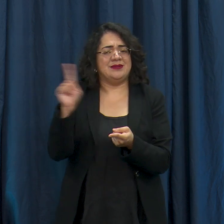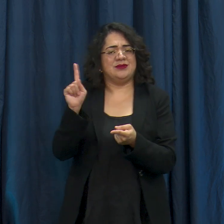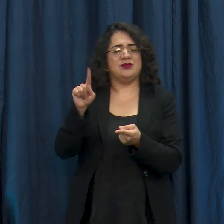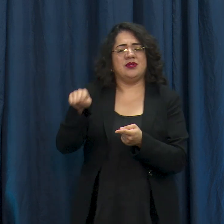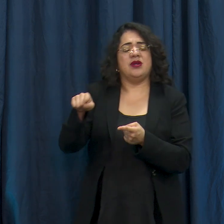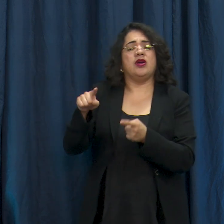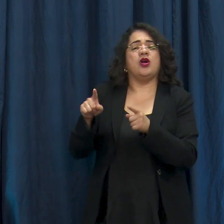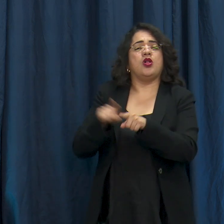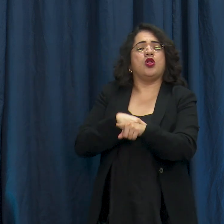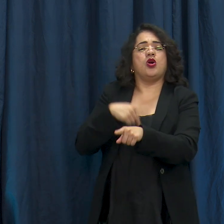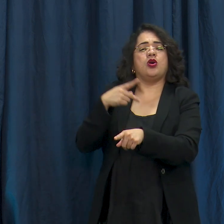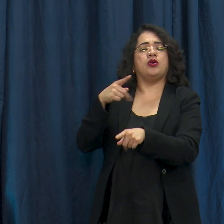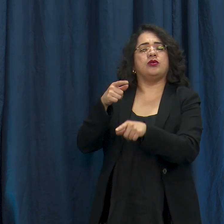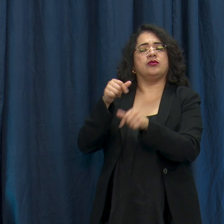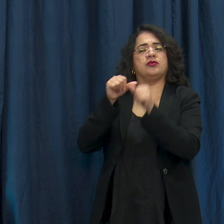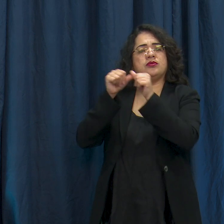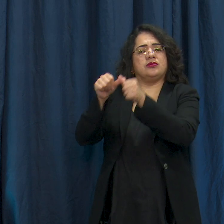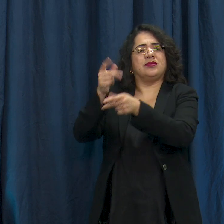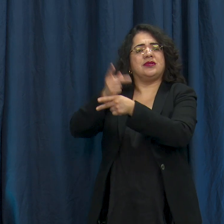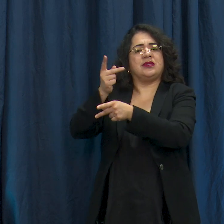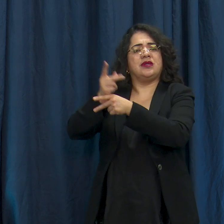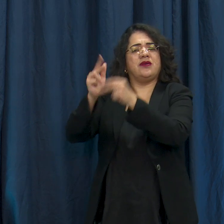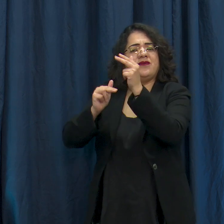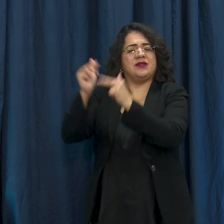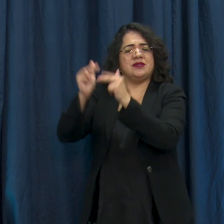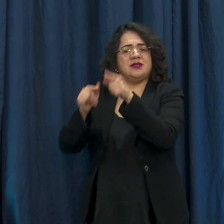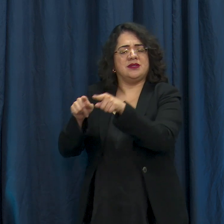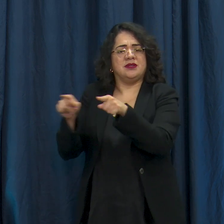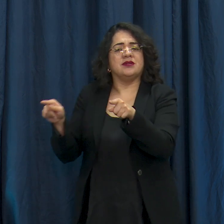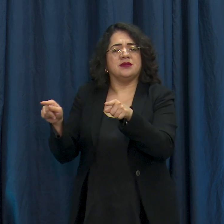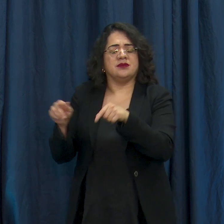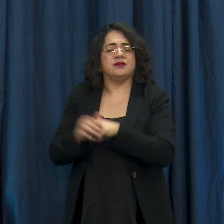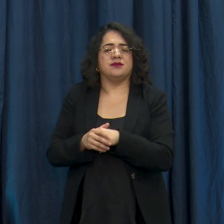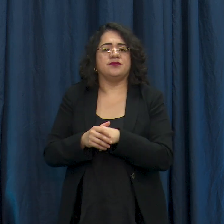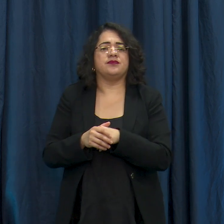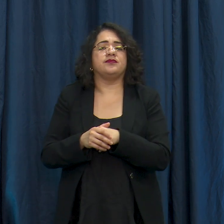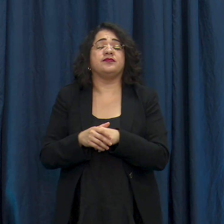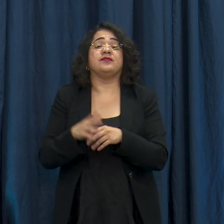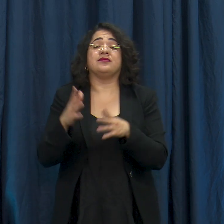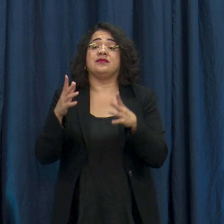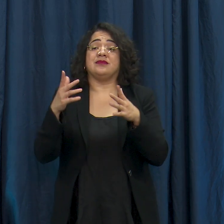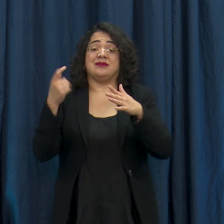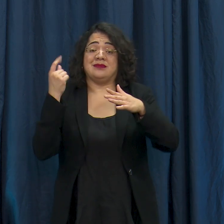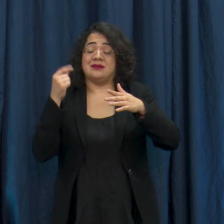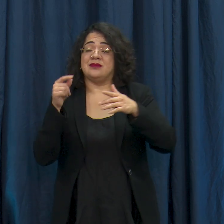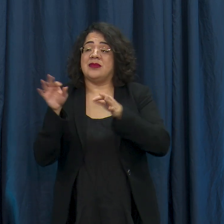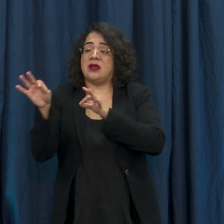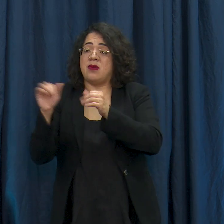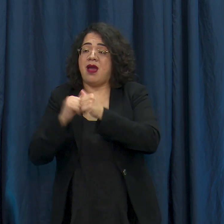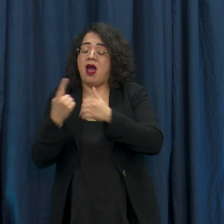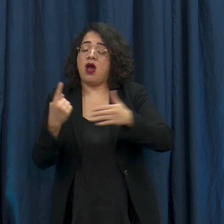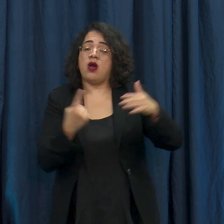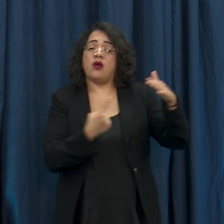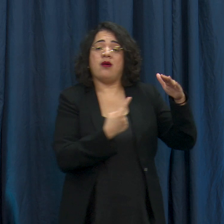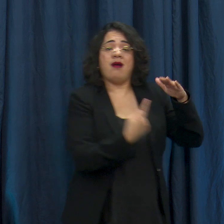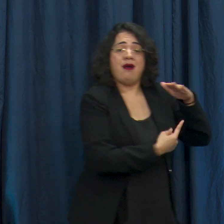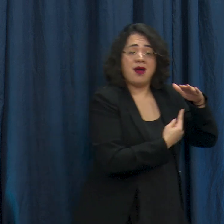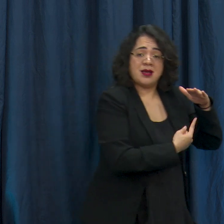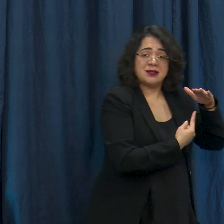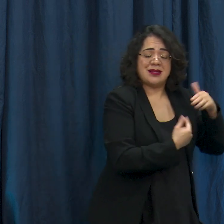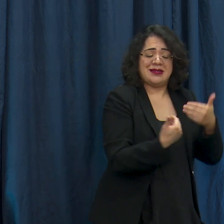estos brotes y hemos aumentado la cantidad de personas asignadas a estos brotes para poder responder a estos